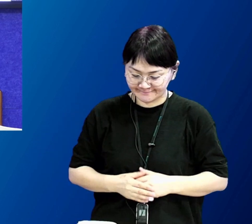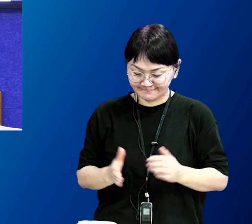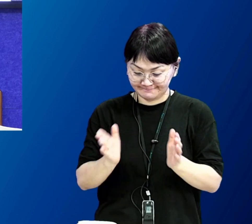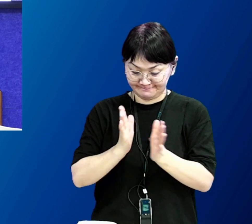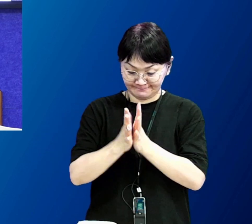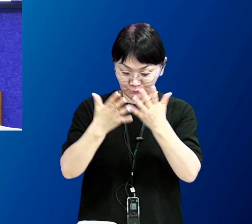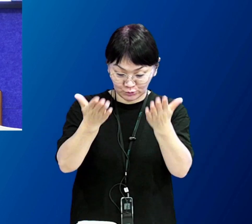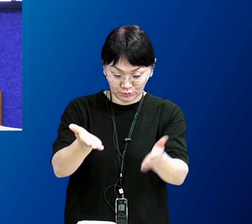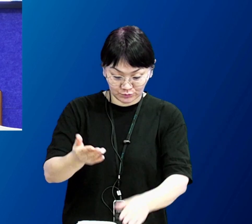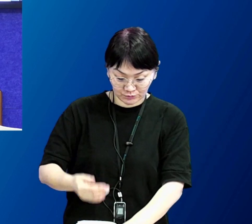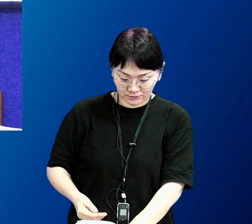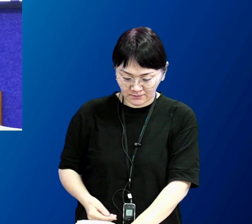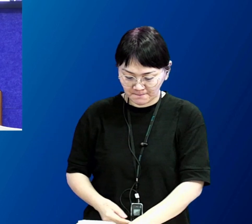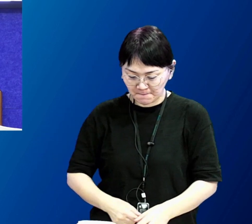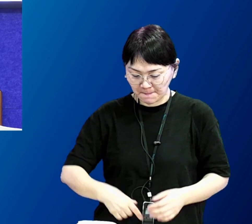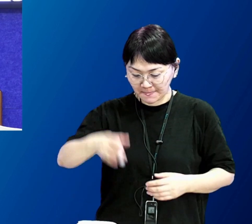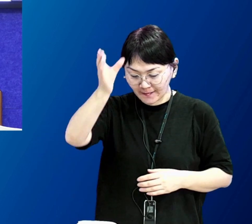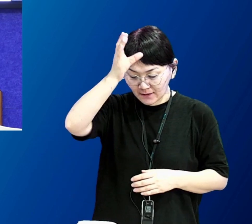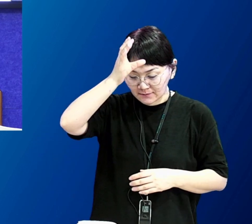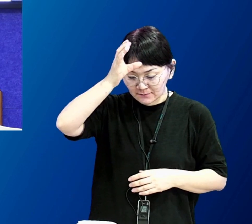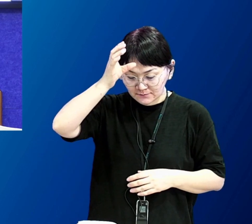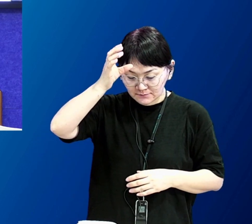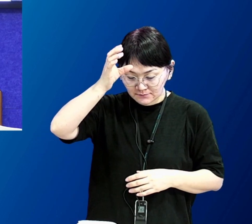уншиж өгье.